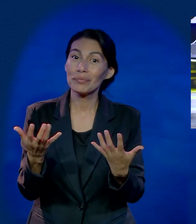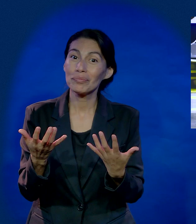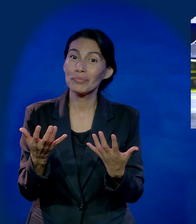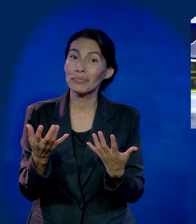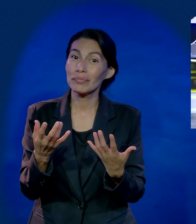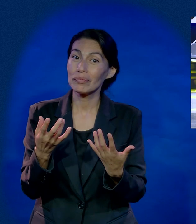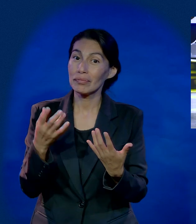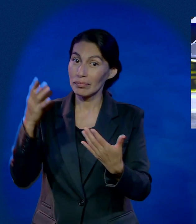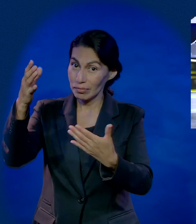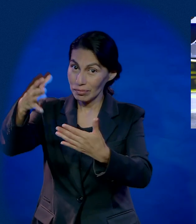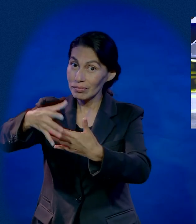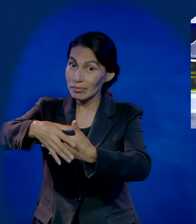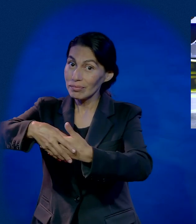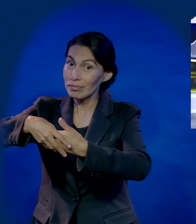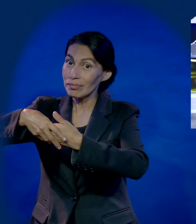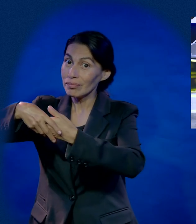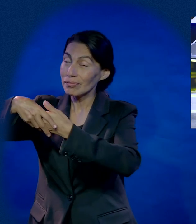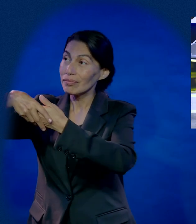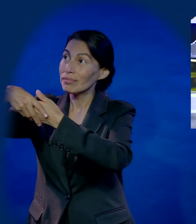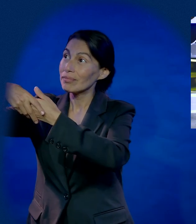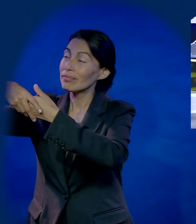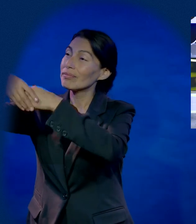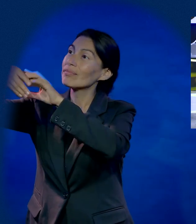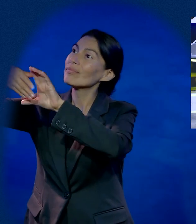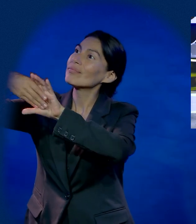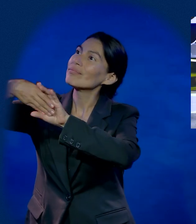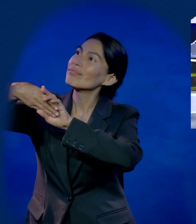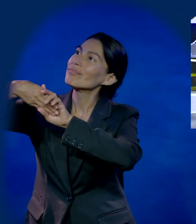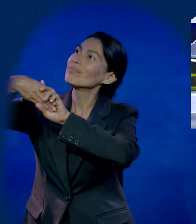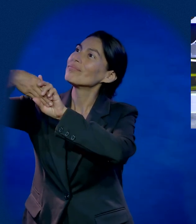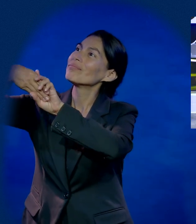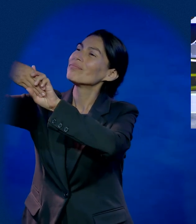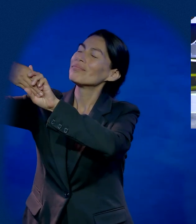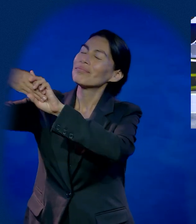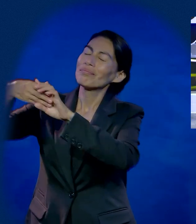¿Qué harás? La